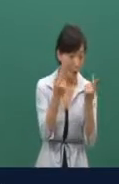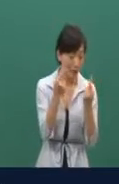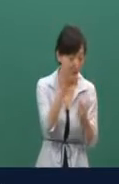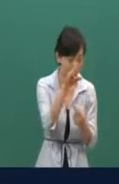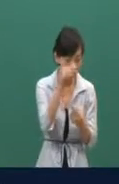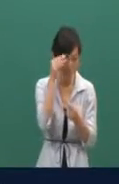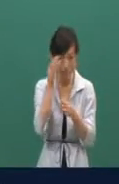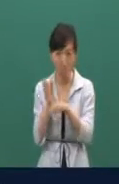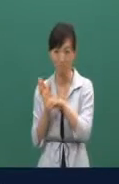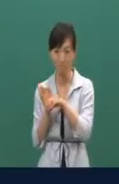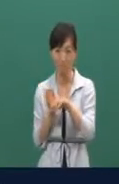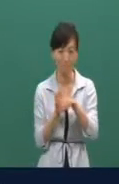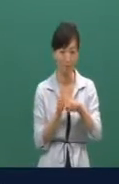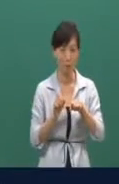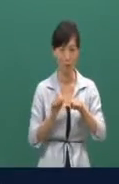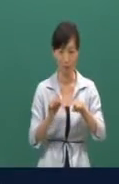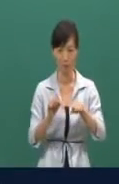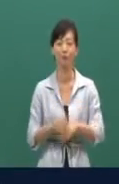です。